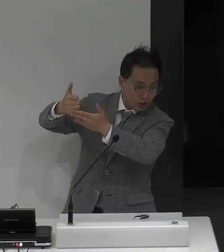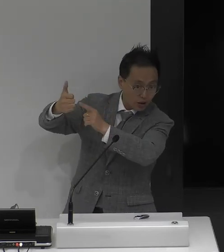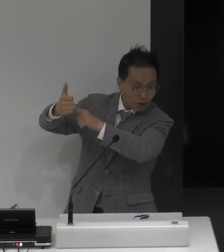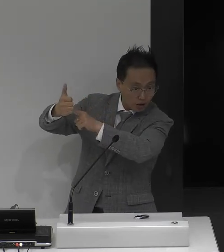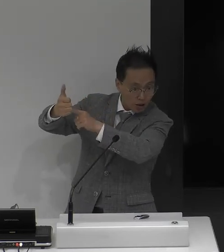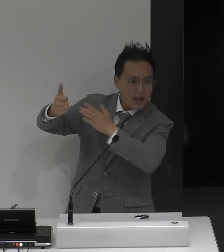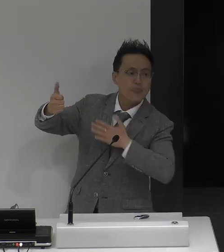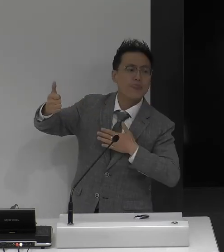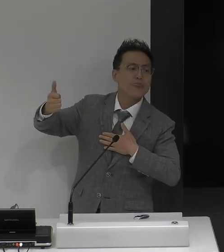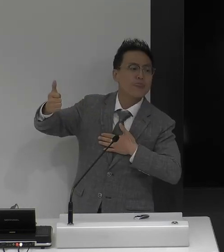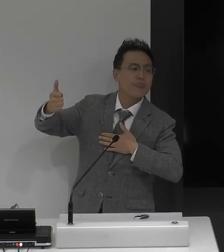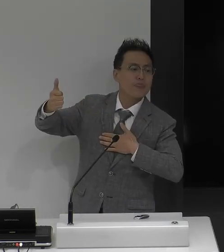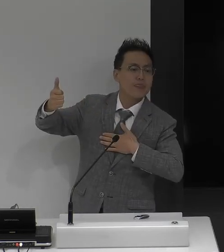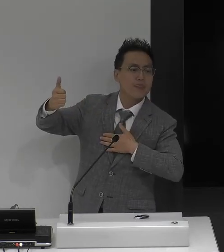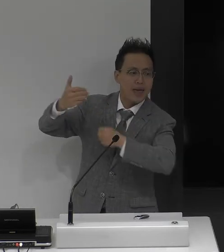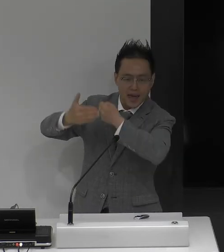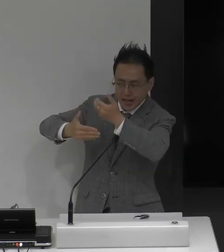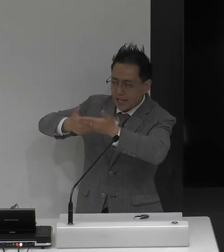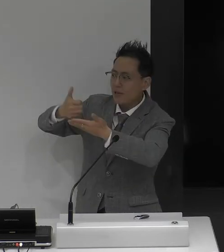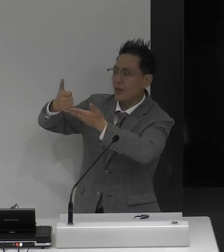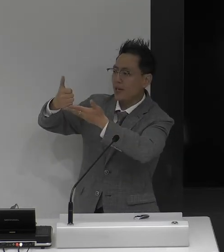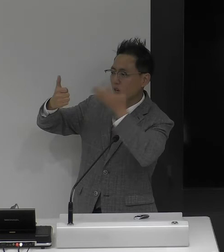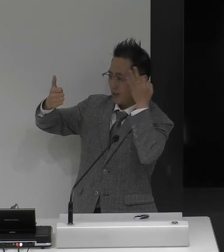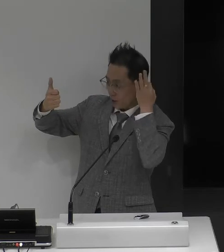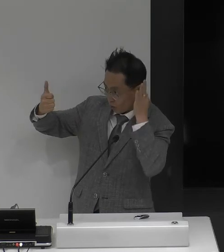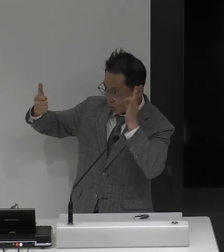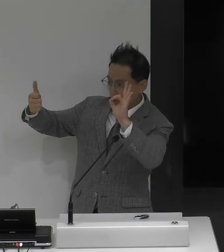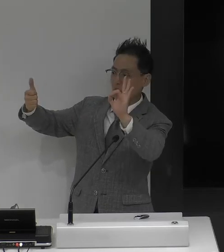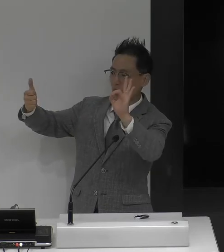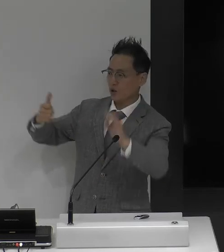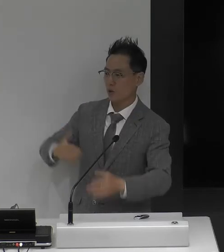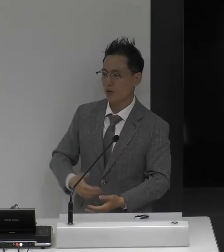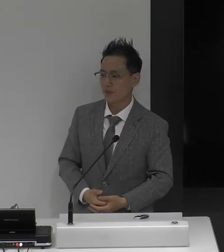여호와께서 내 하나님이 되실